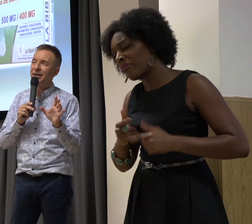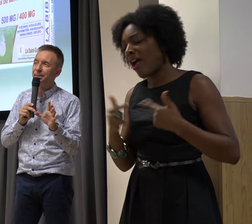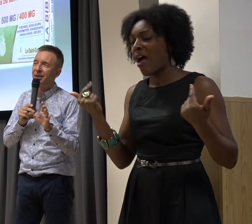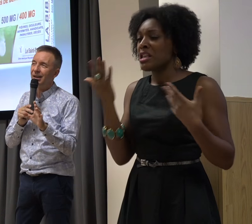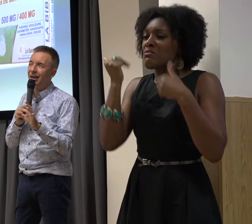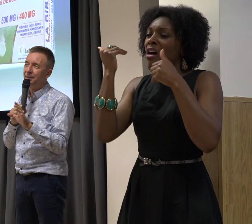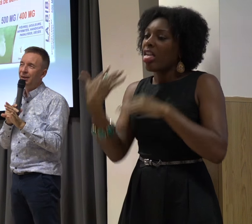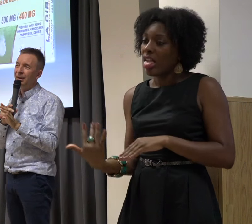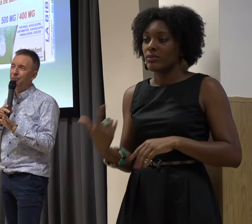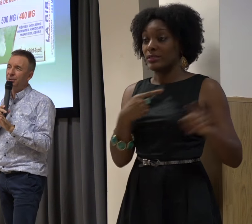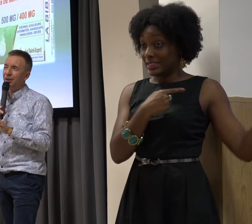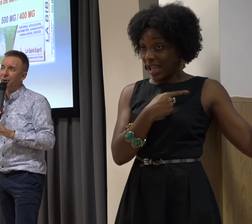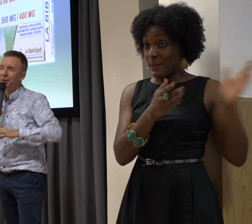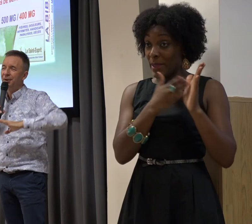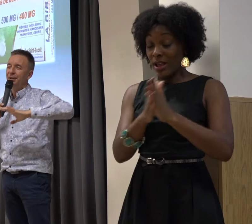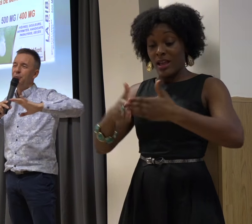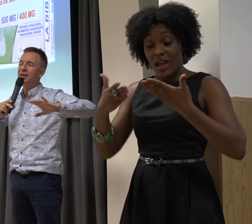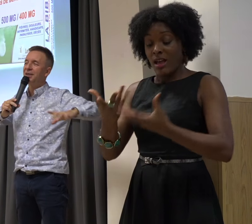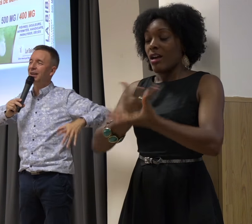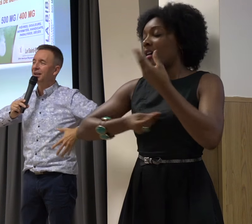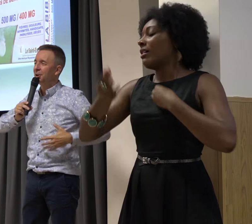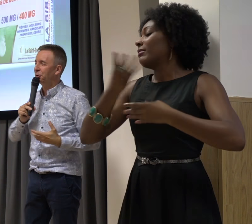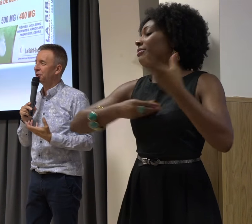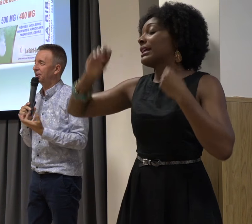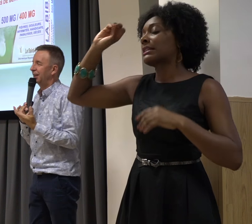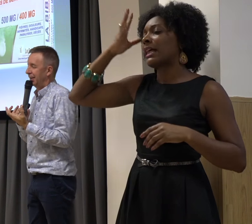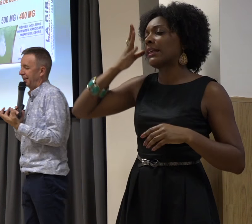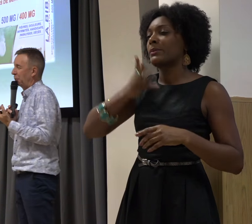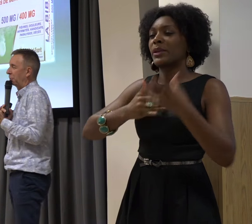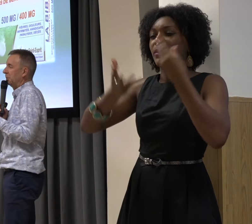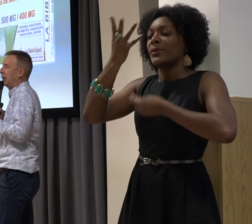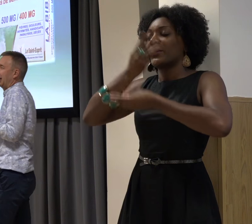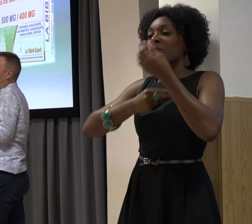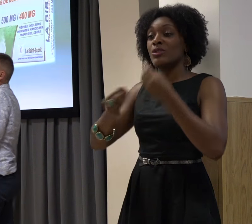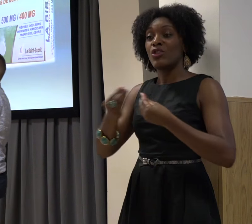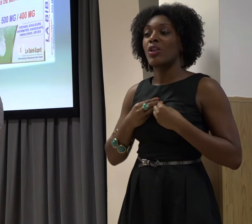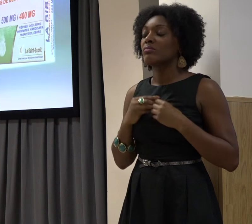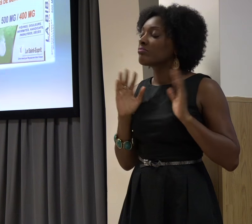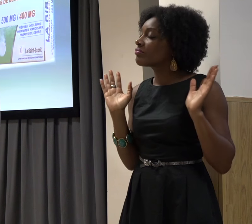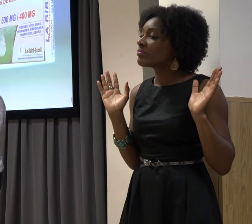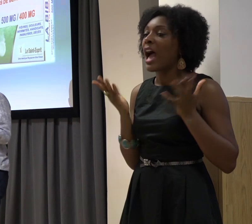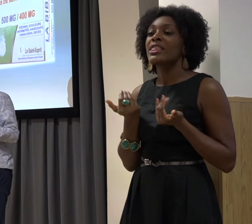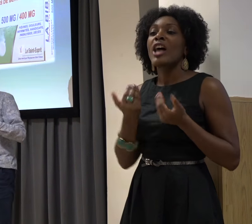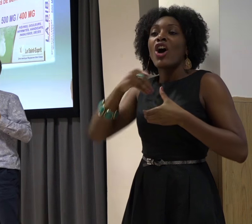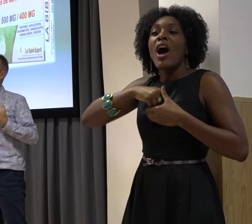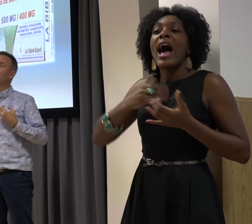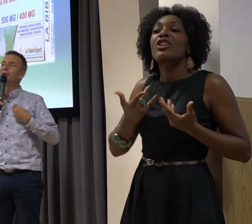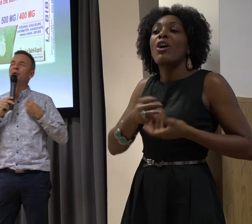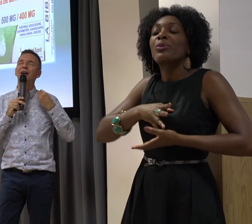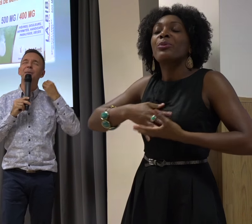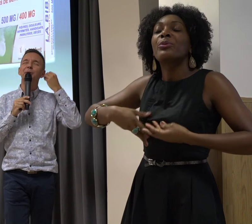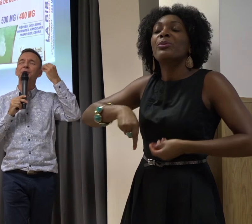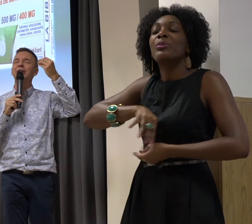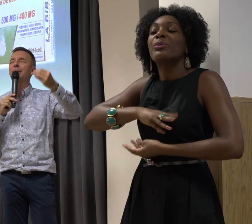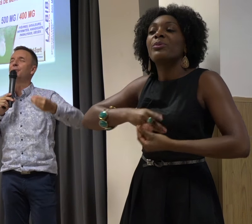Le Saint-Esprit est là et puis vous laissez juste ces comprimés-là se dissoudre dans votre cœur, dans